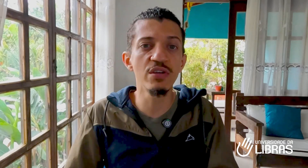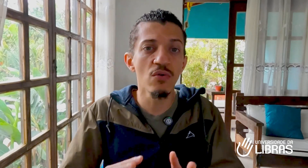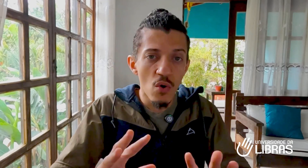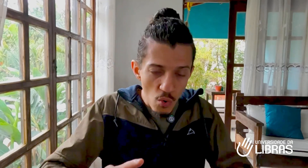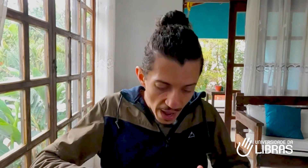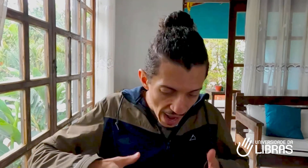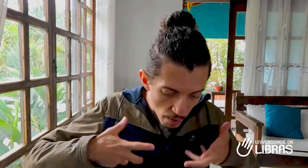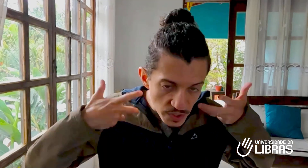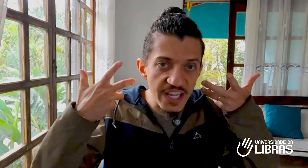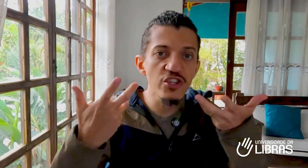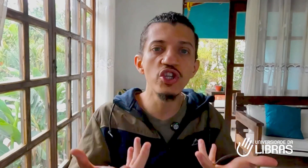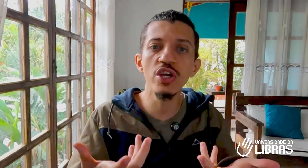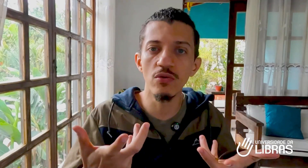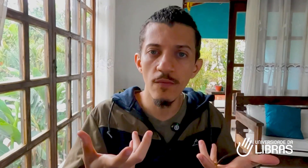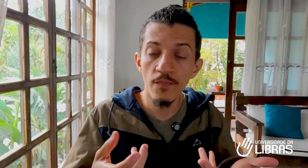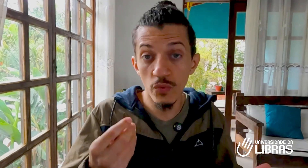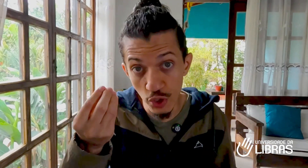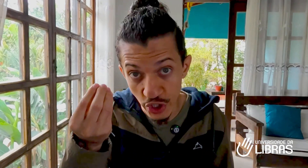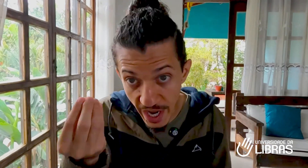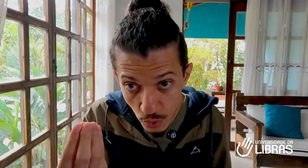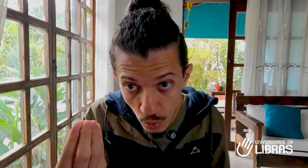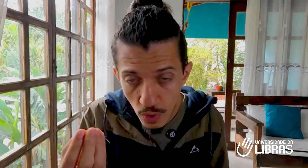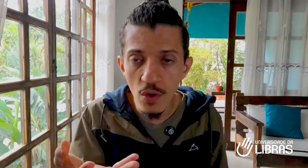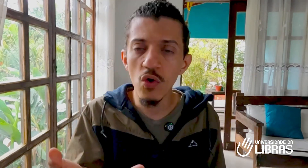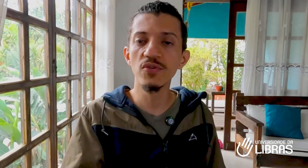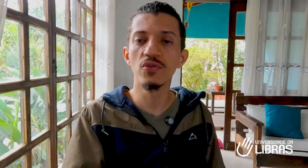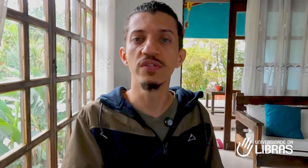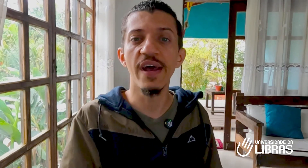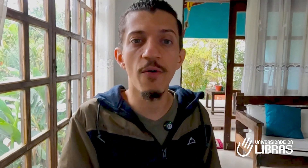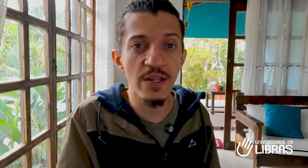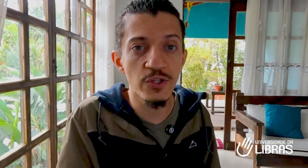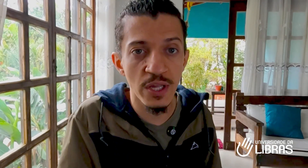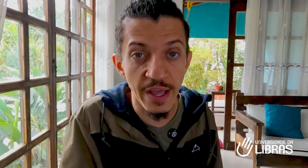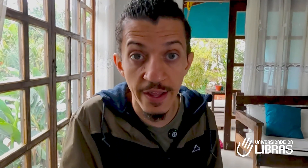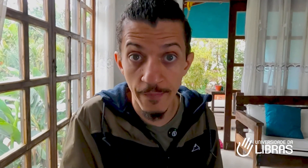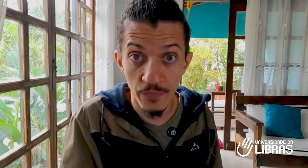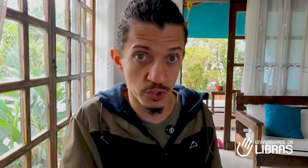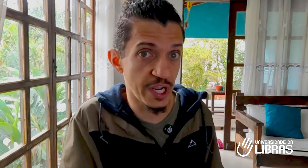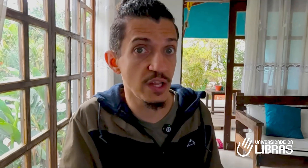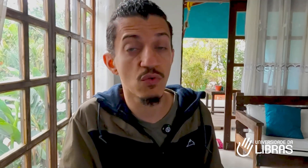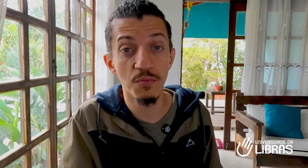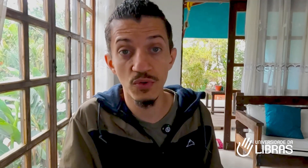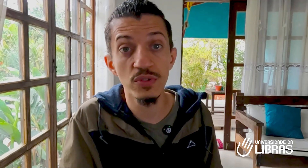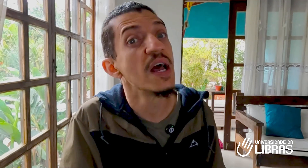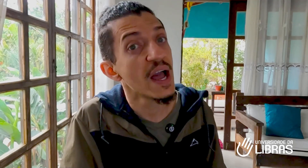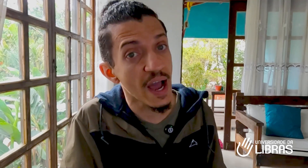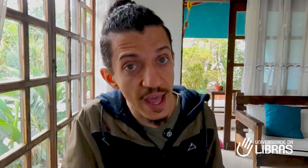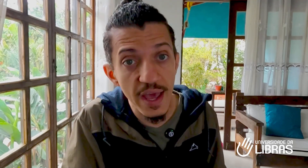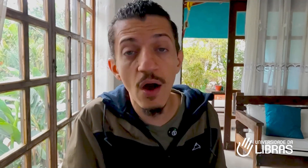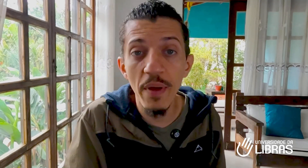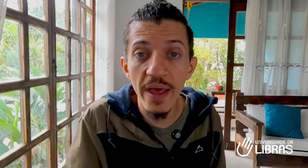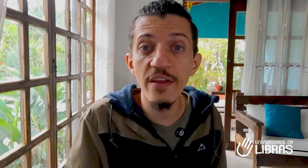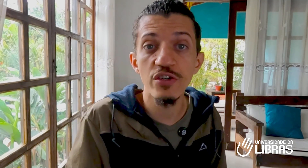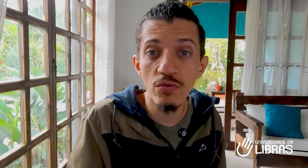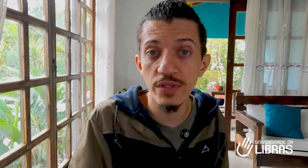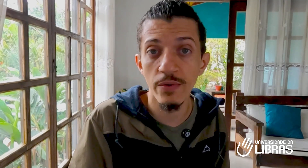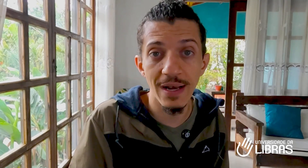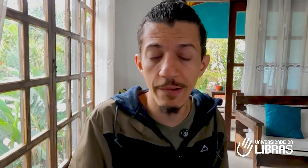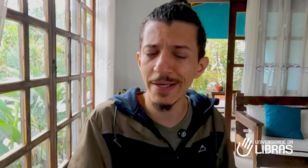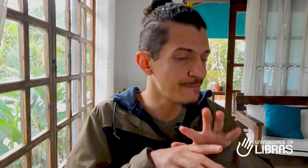o real sentido do jeito como os surdos realmente entendem, do jeito como os surdos realmente usam a Libras,